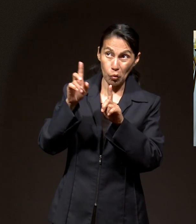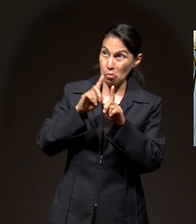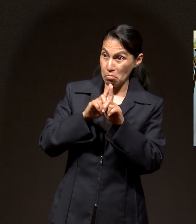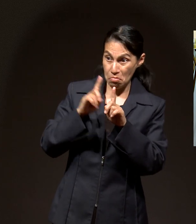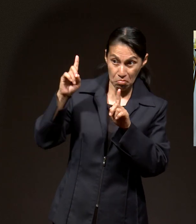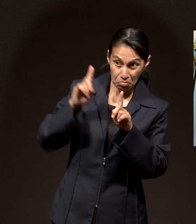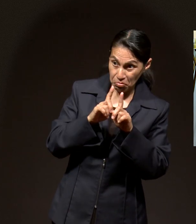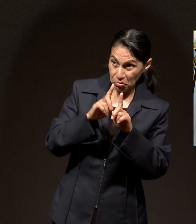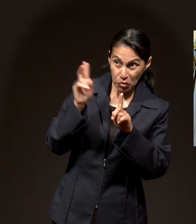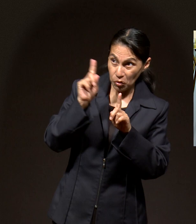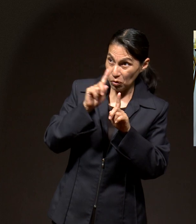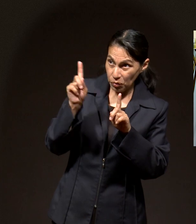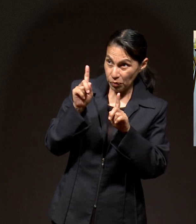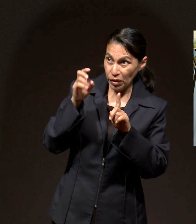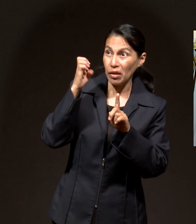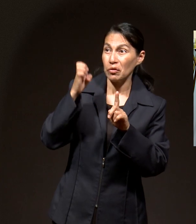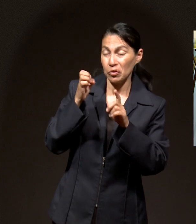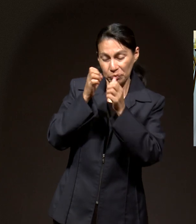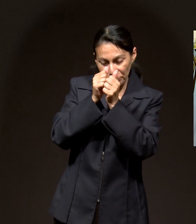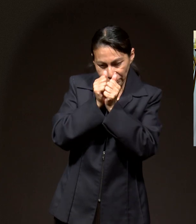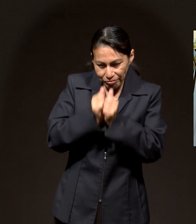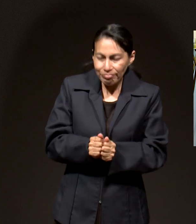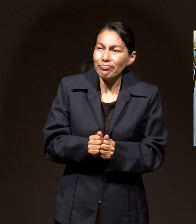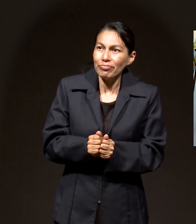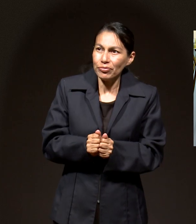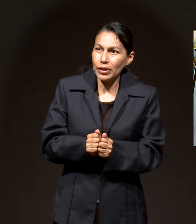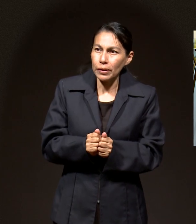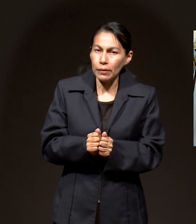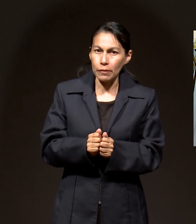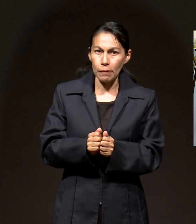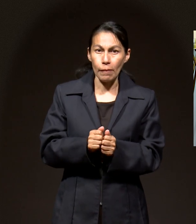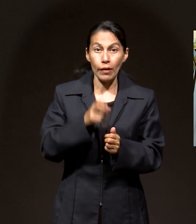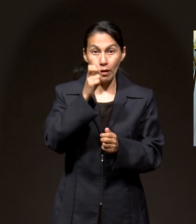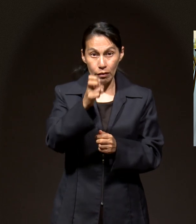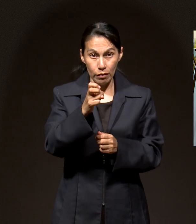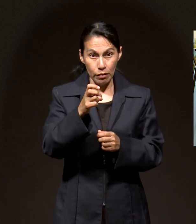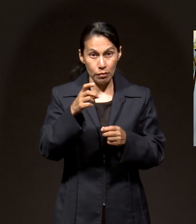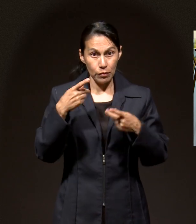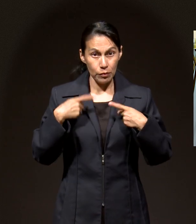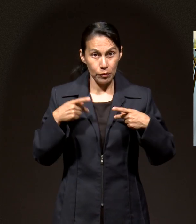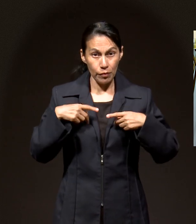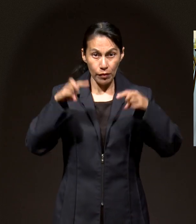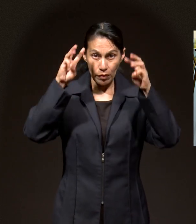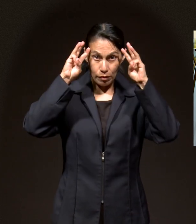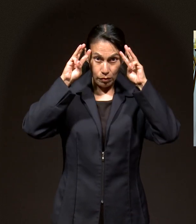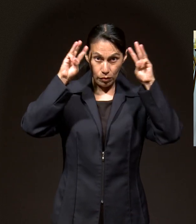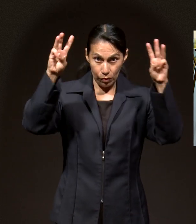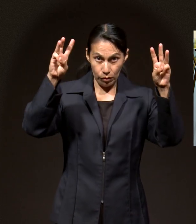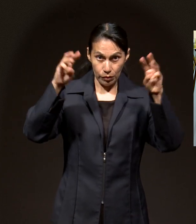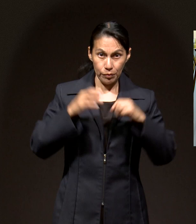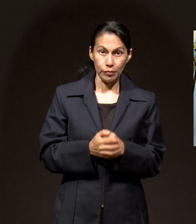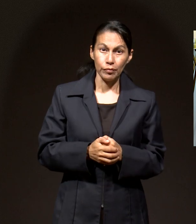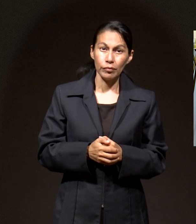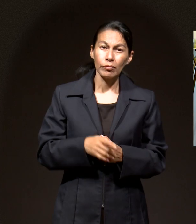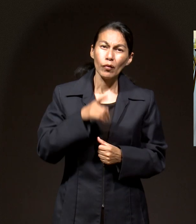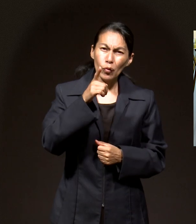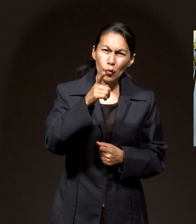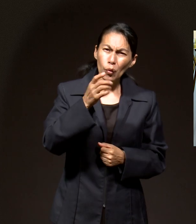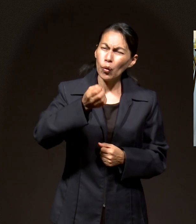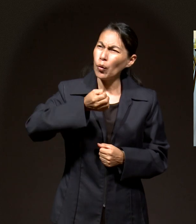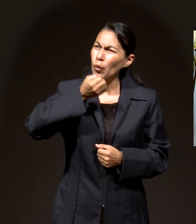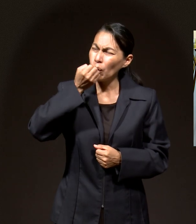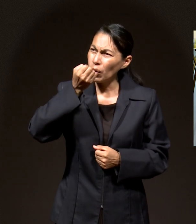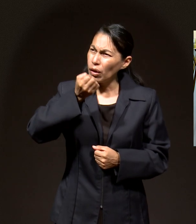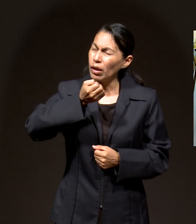fue Moisés. ¿Has orado fervientemente pidiendo la dirección de